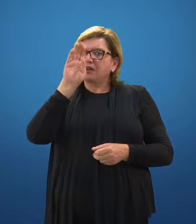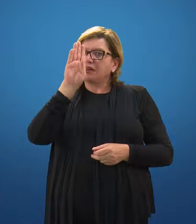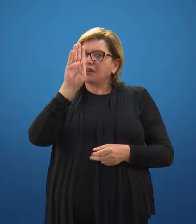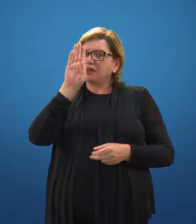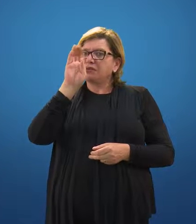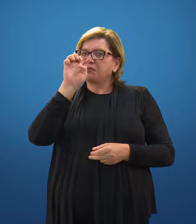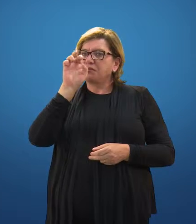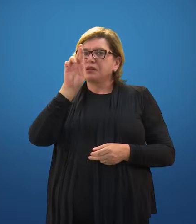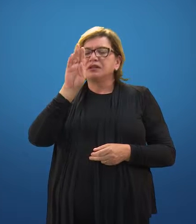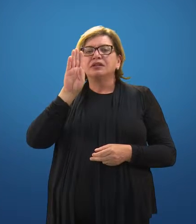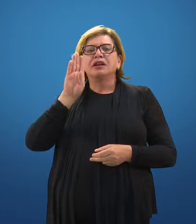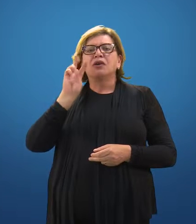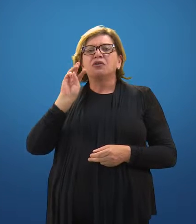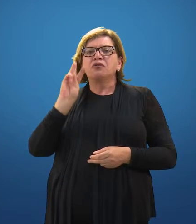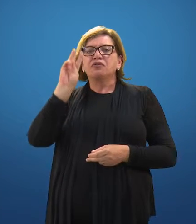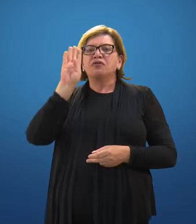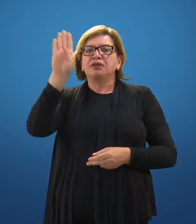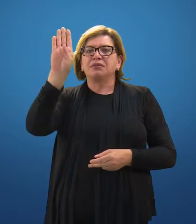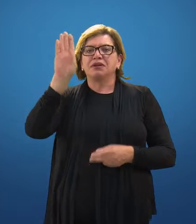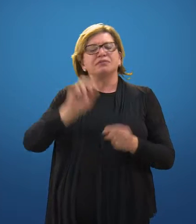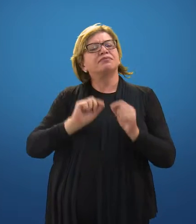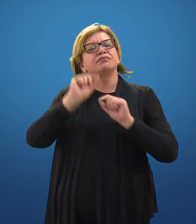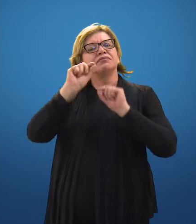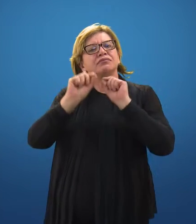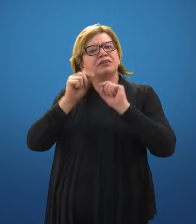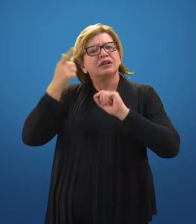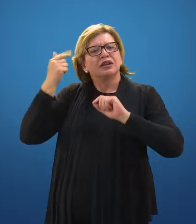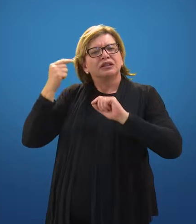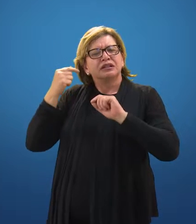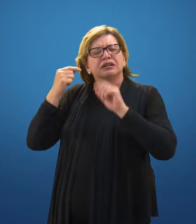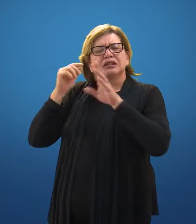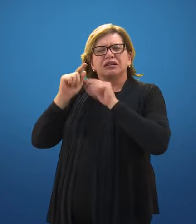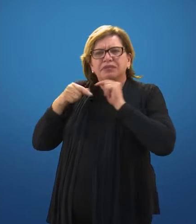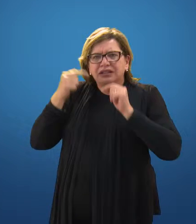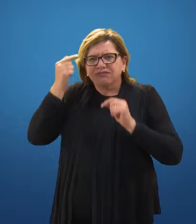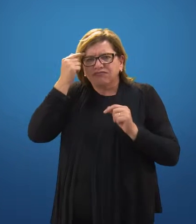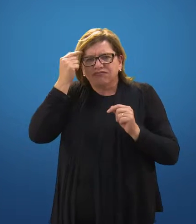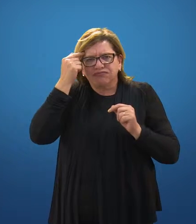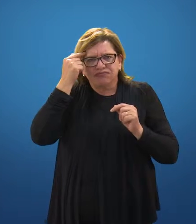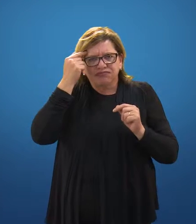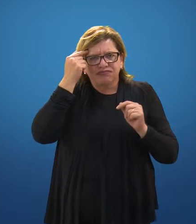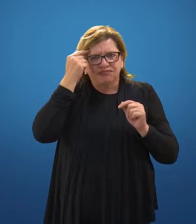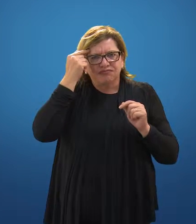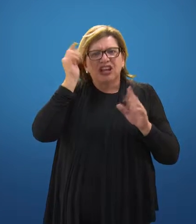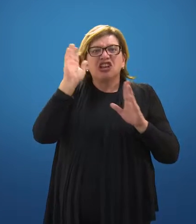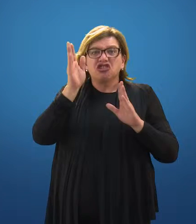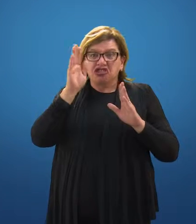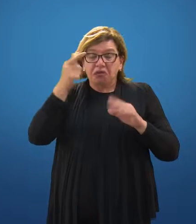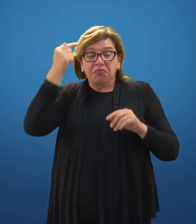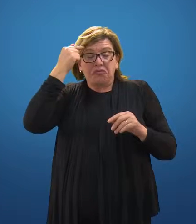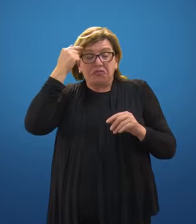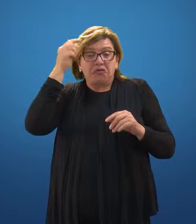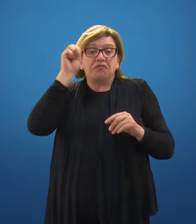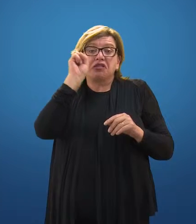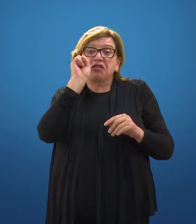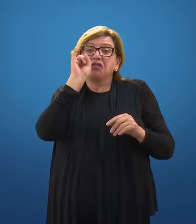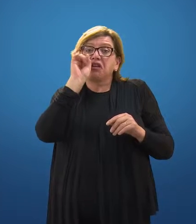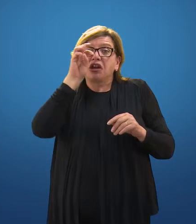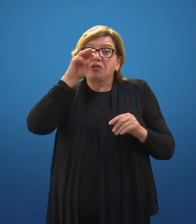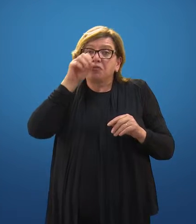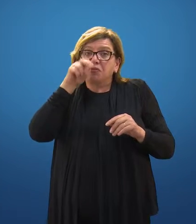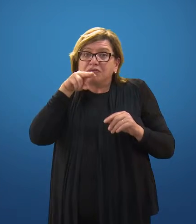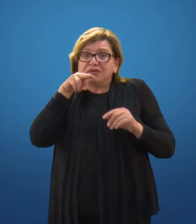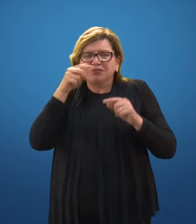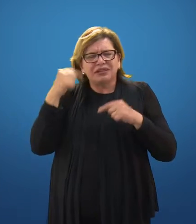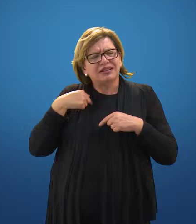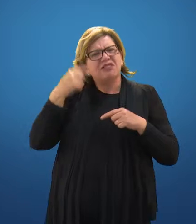racionalização já era prevista lá pelo Saint-Simon, como a gente viu lá na primeira unidade de estudos, mas ele